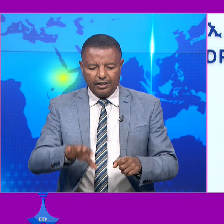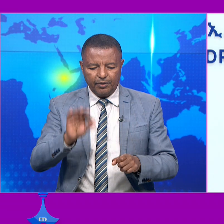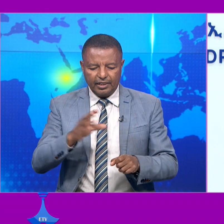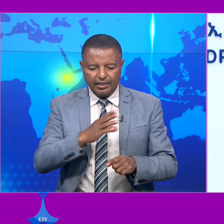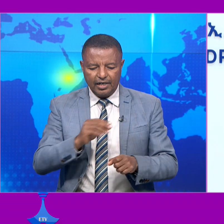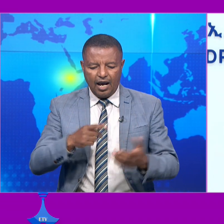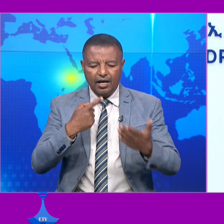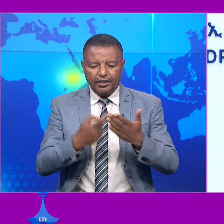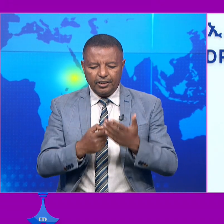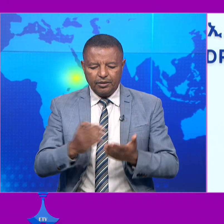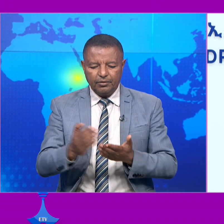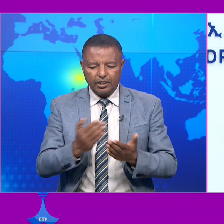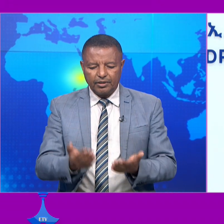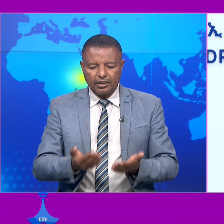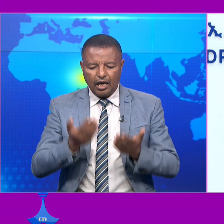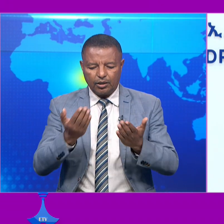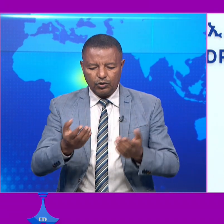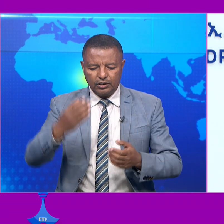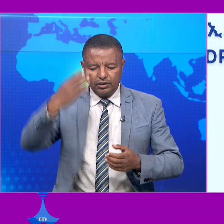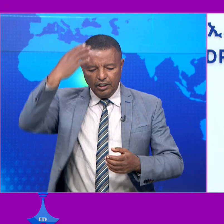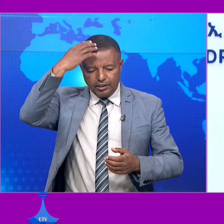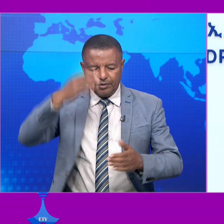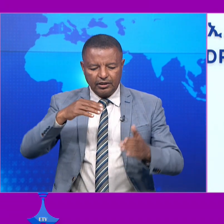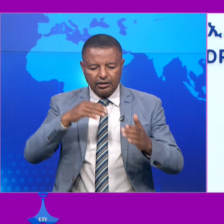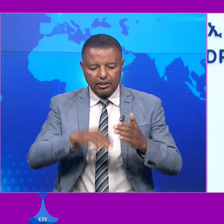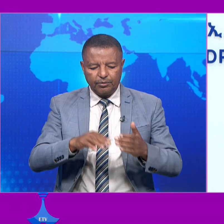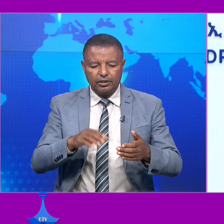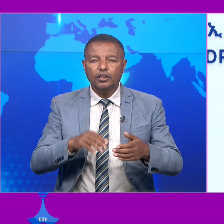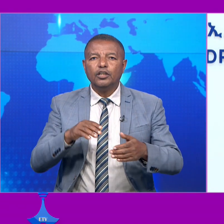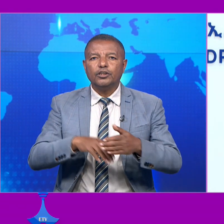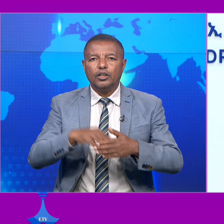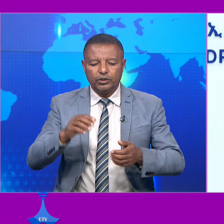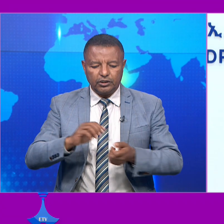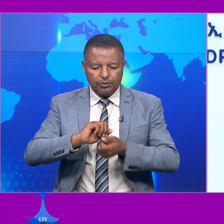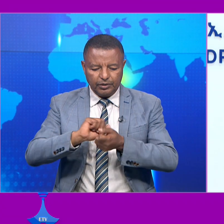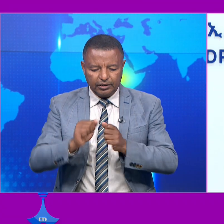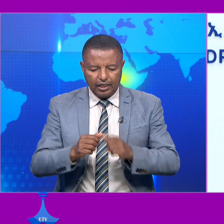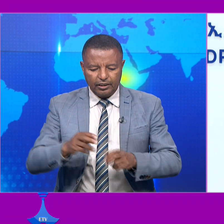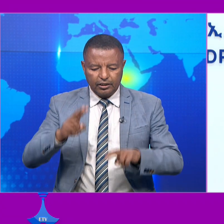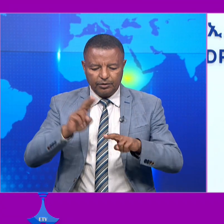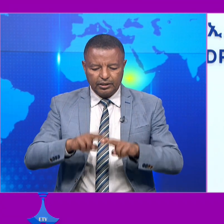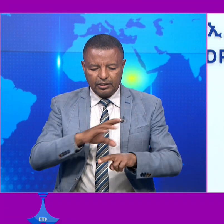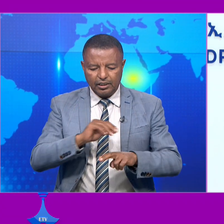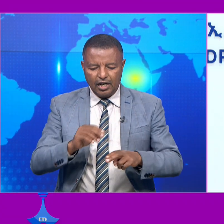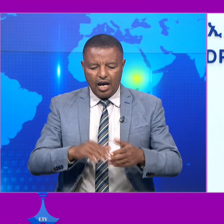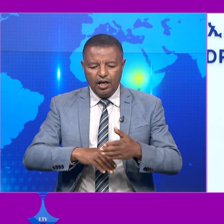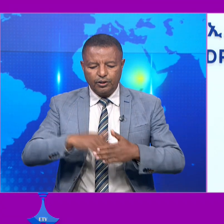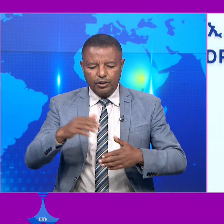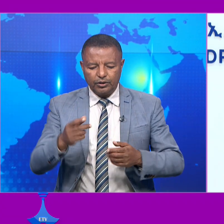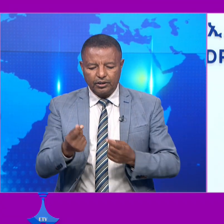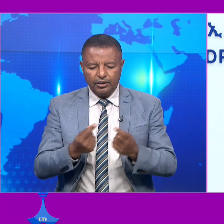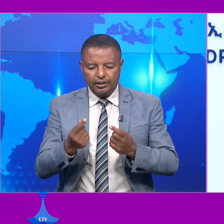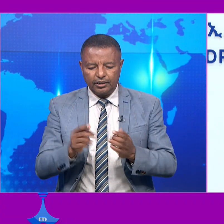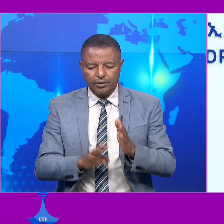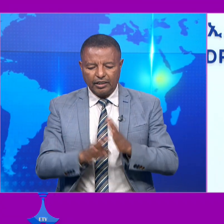እየፈታ እንደሚገኝና ይህም የምርት አቅርቦትን፣ የመንግስት ገቢን፣ የውጭ ምንዛሪ ክምችትንና